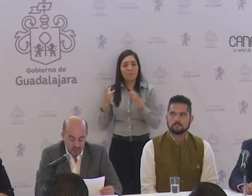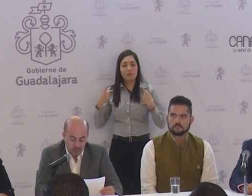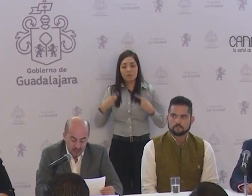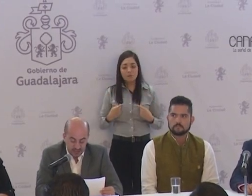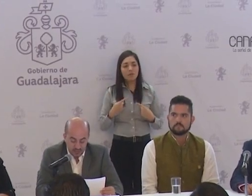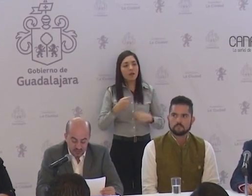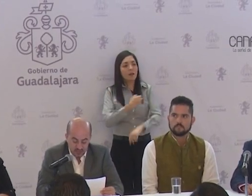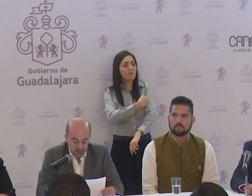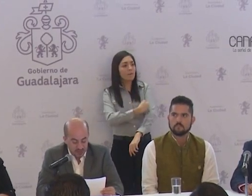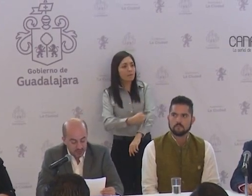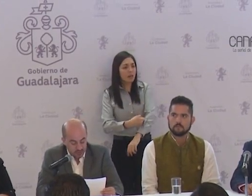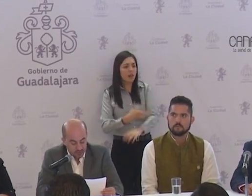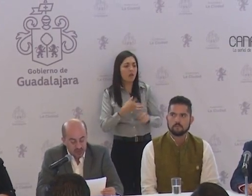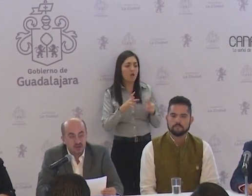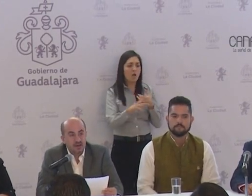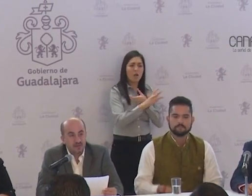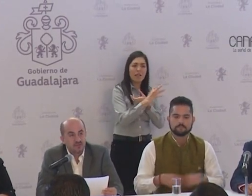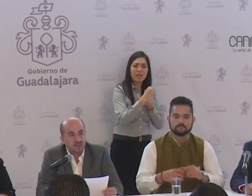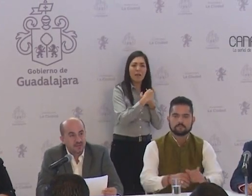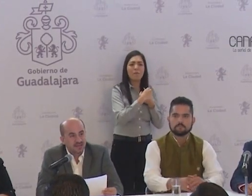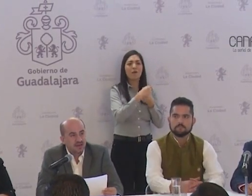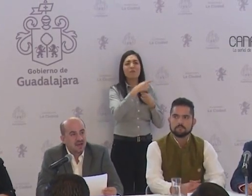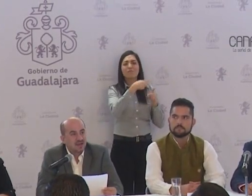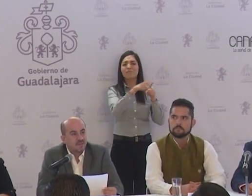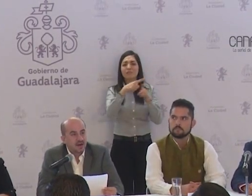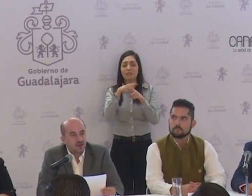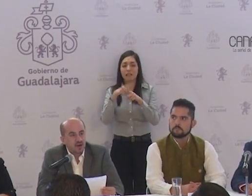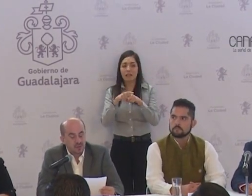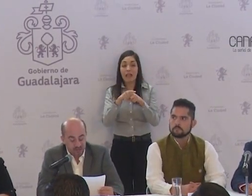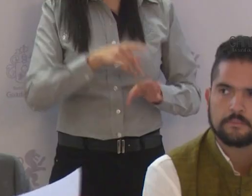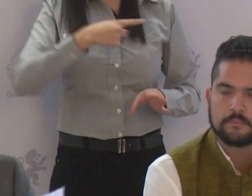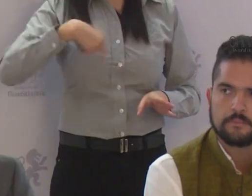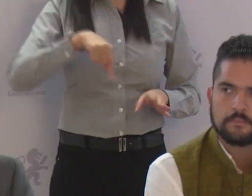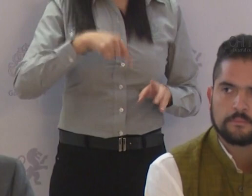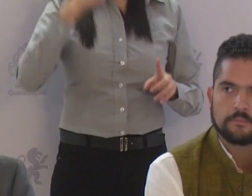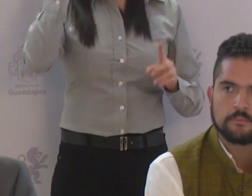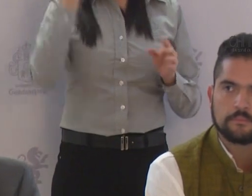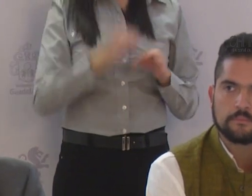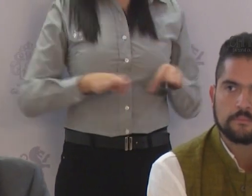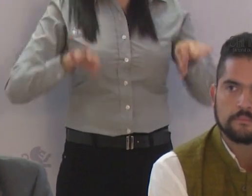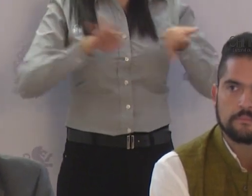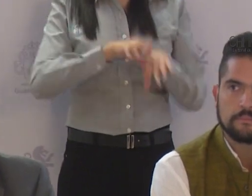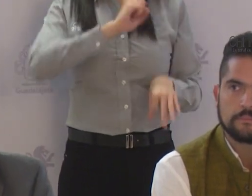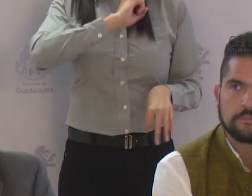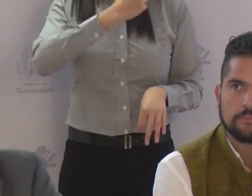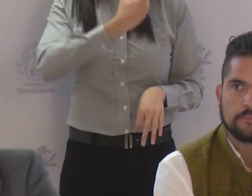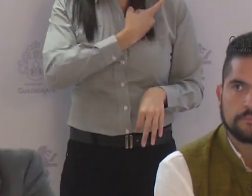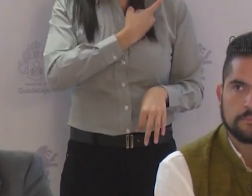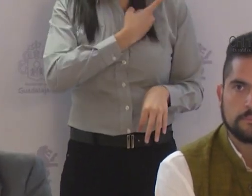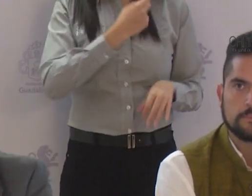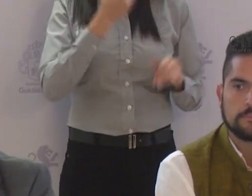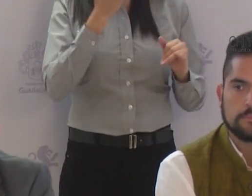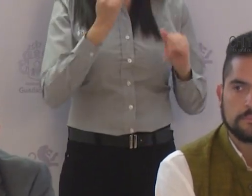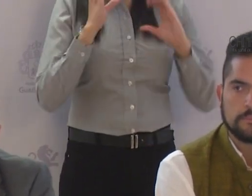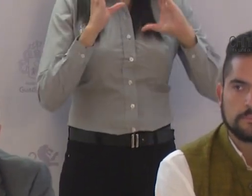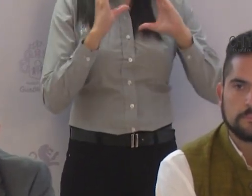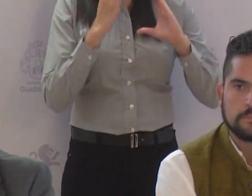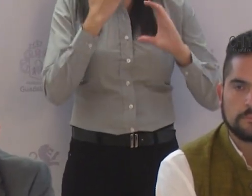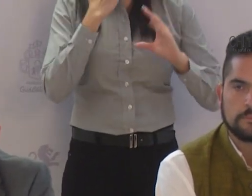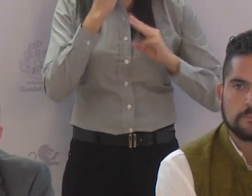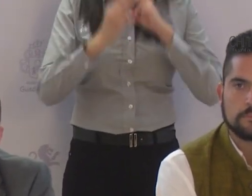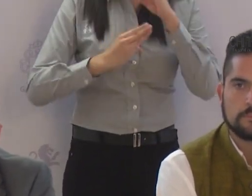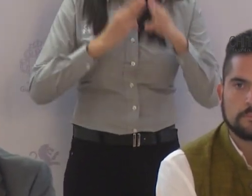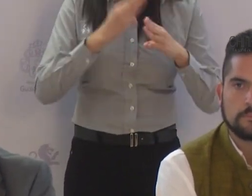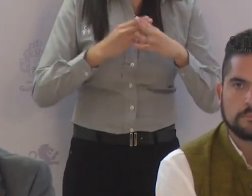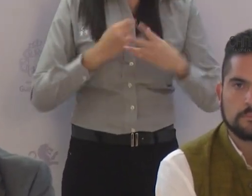El Ayuntamiento de Guadalajara comenzará próximamente el mantenimiento de la ciclovía más antigua de la ciudad, la de Federalismo. A decir del